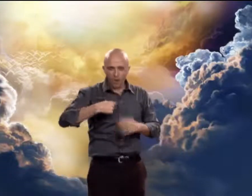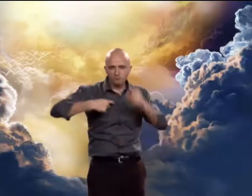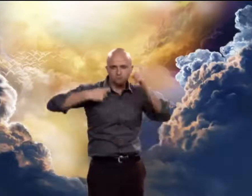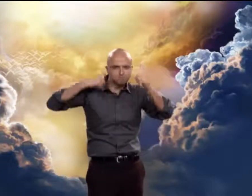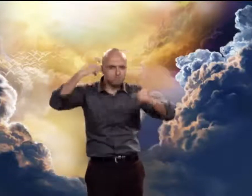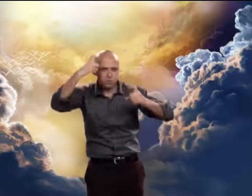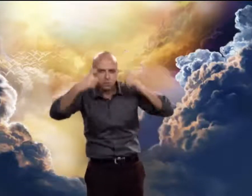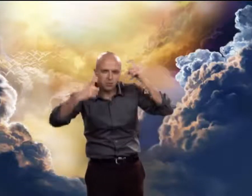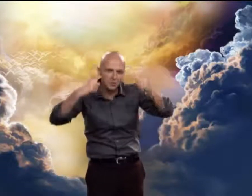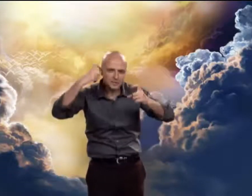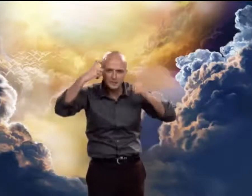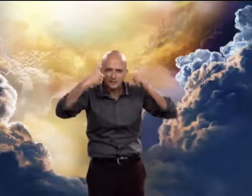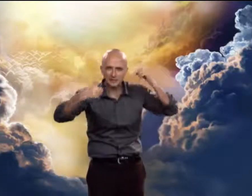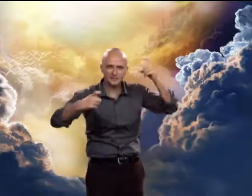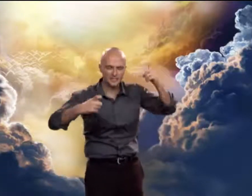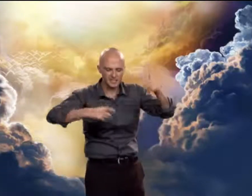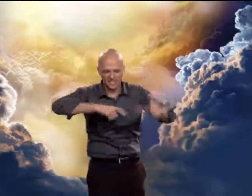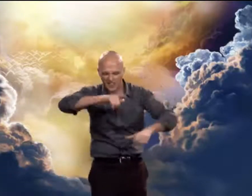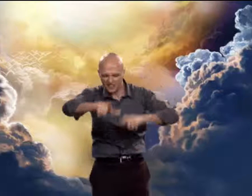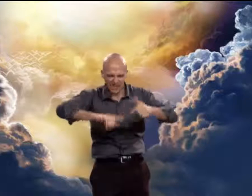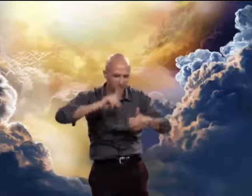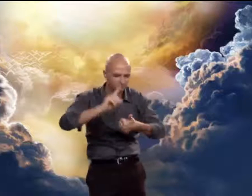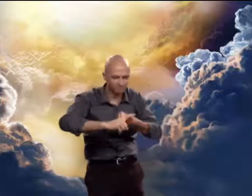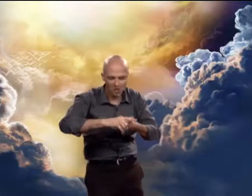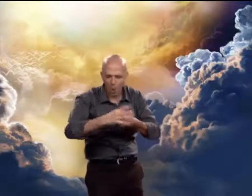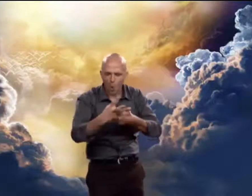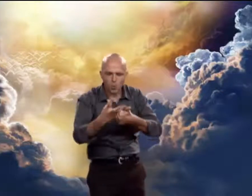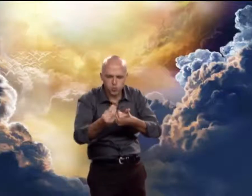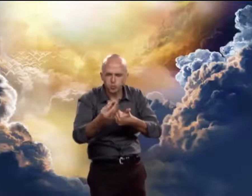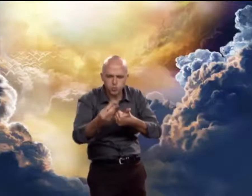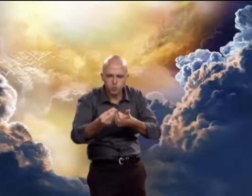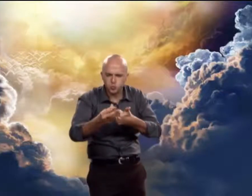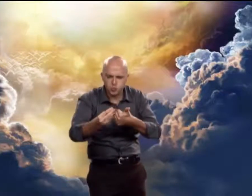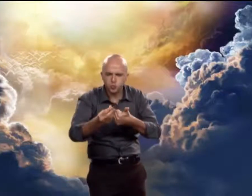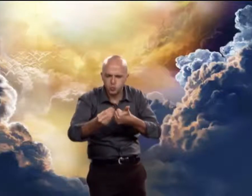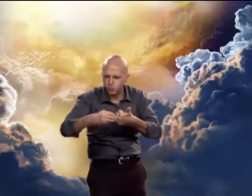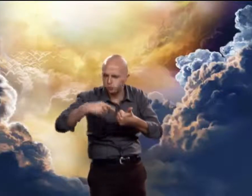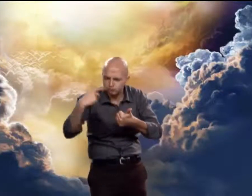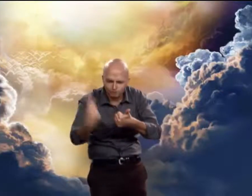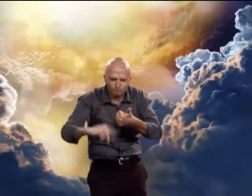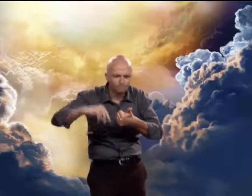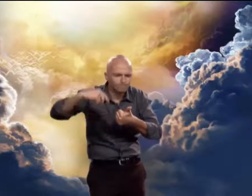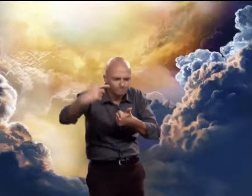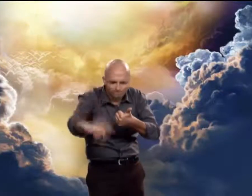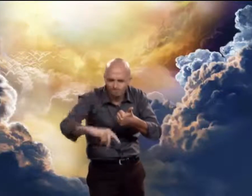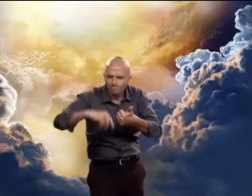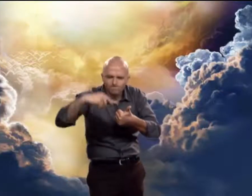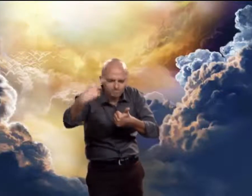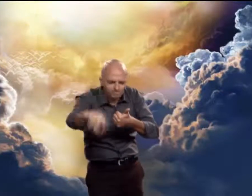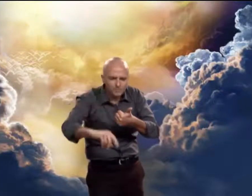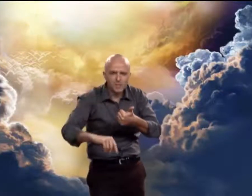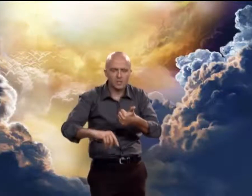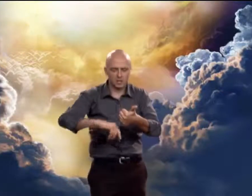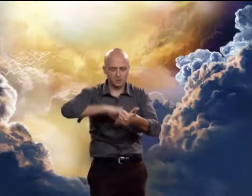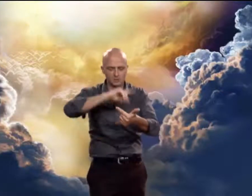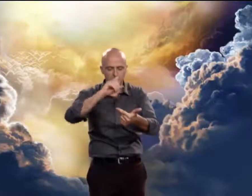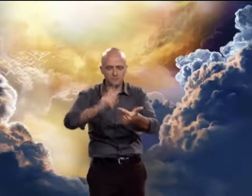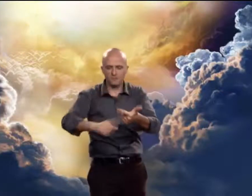de advertência, a fim de levá-los a estar preparados para a vinda de Jesus. Essa advertência é revelada em Apocalipse